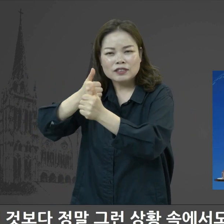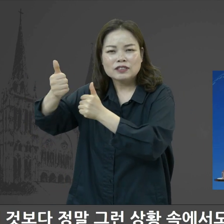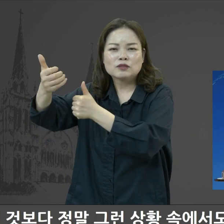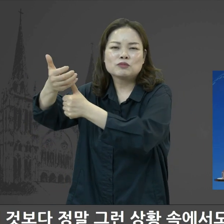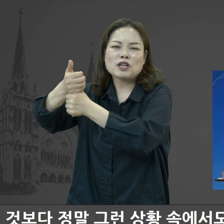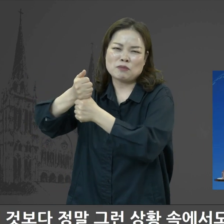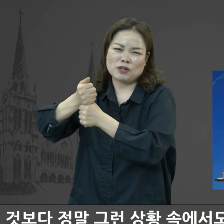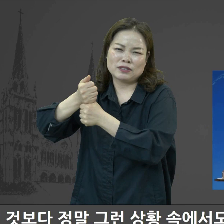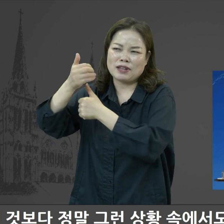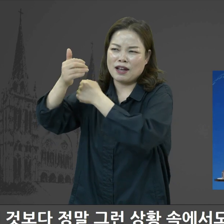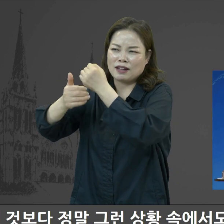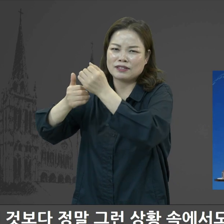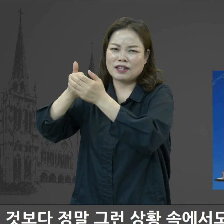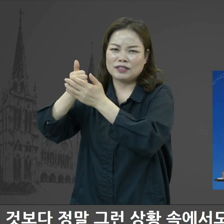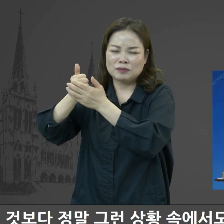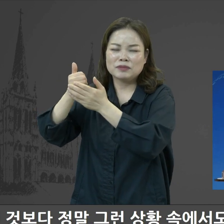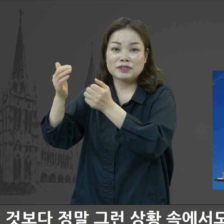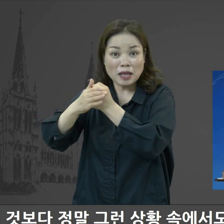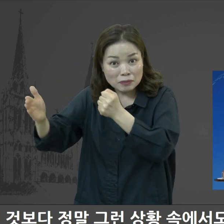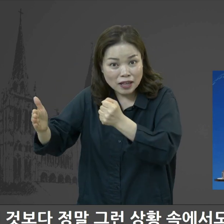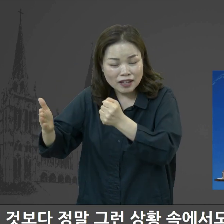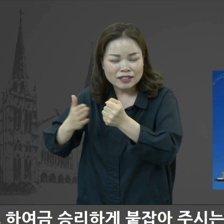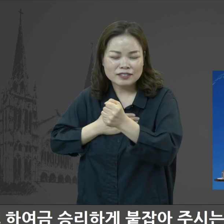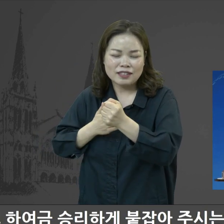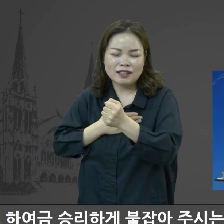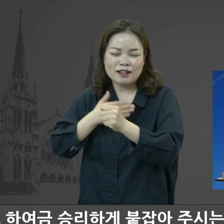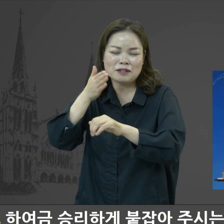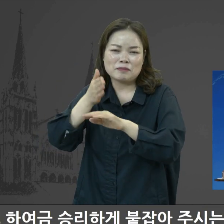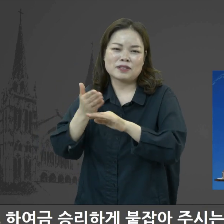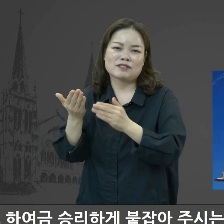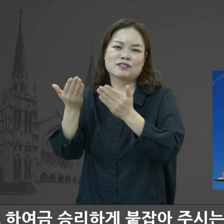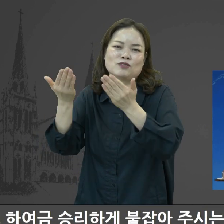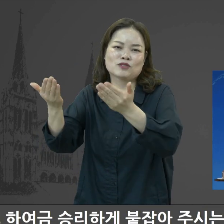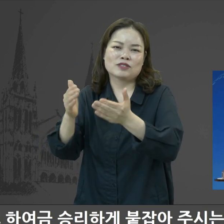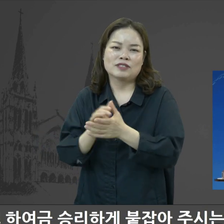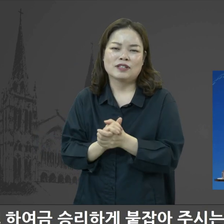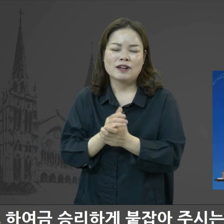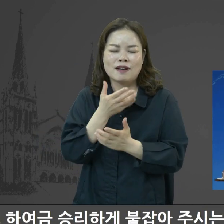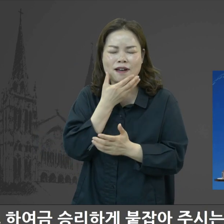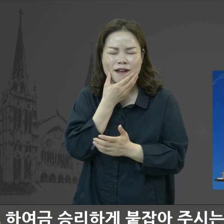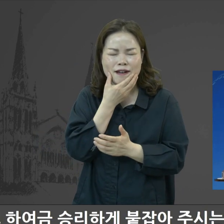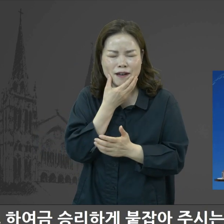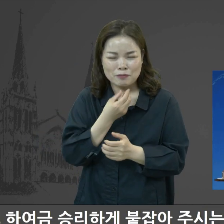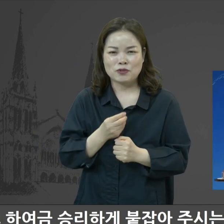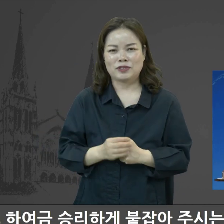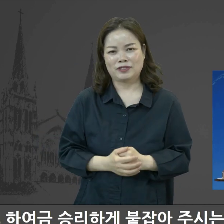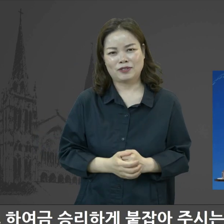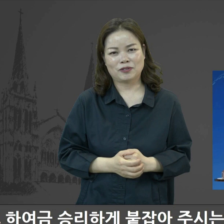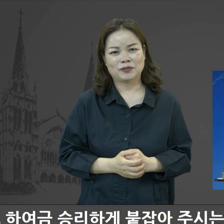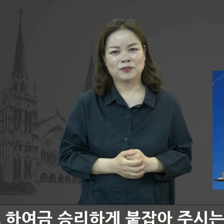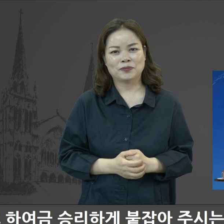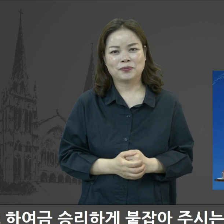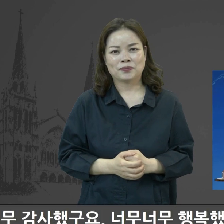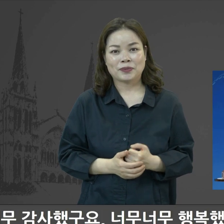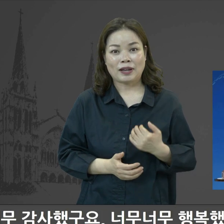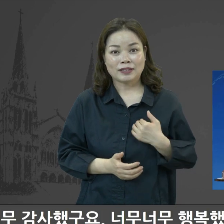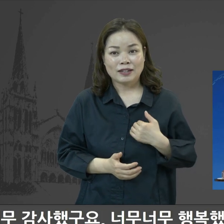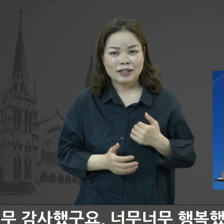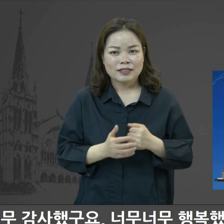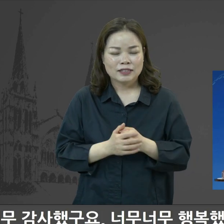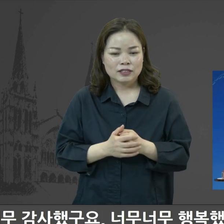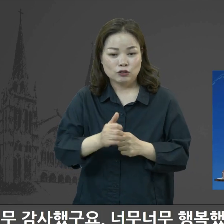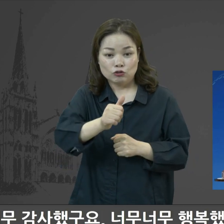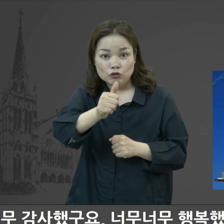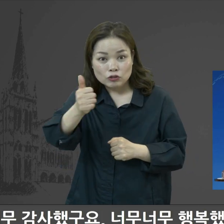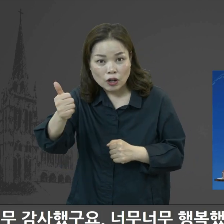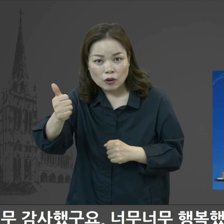붙잡아 주시는 그 하나님의 손길 때문에 너무너무 감사했고요, 너무너무 행복했어요. 저는 제가